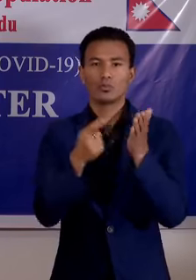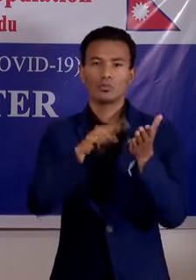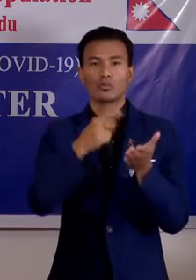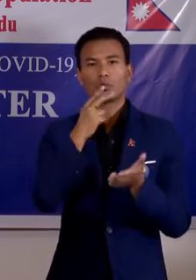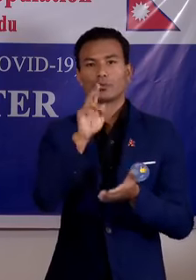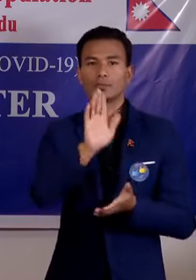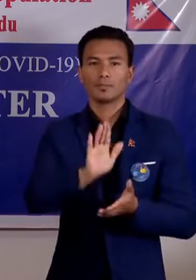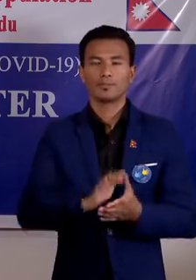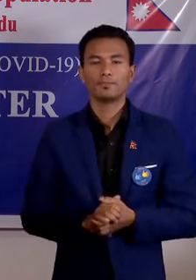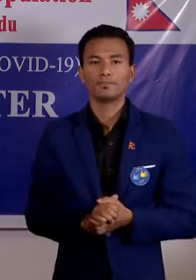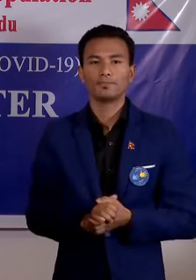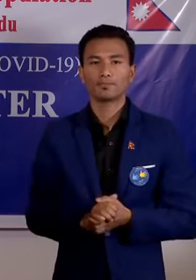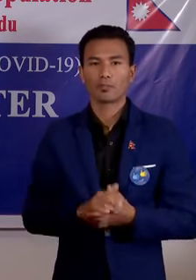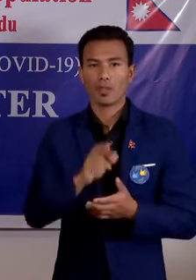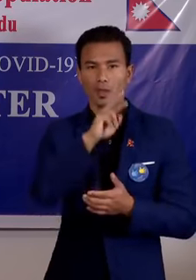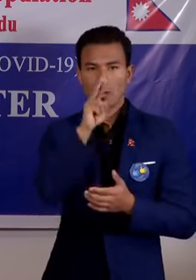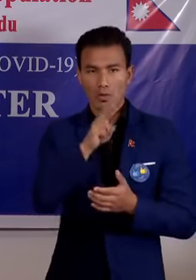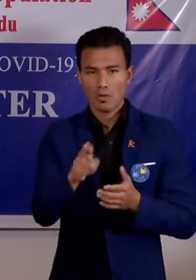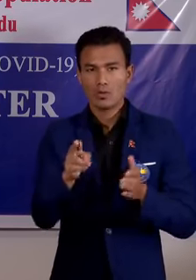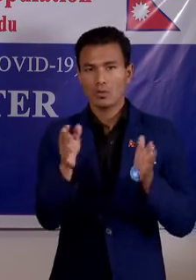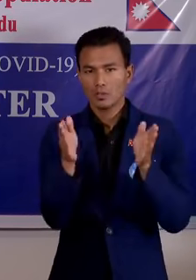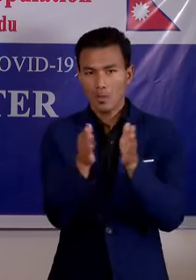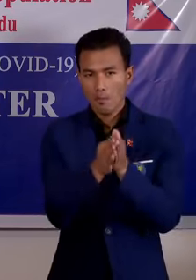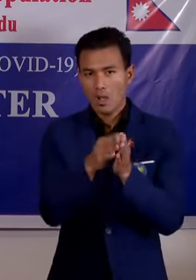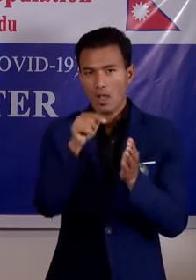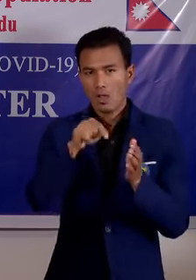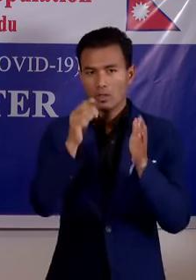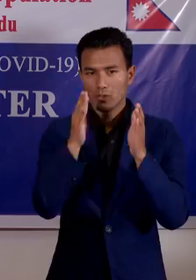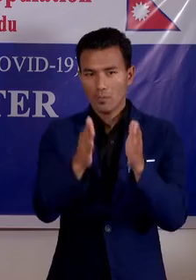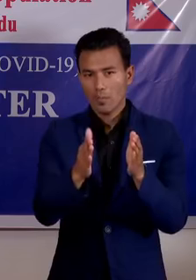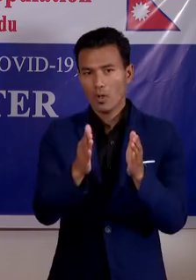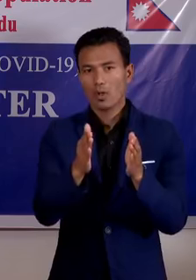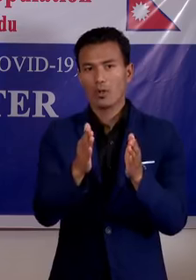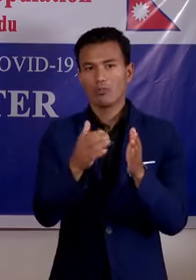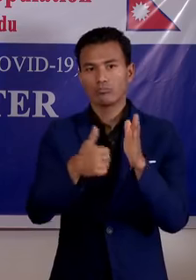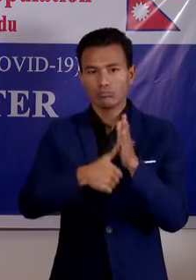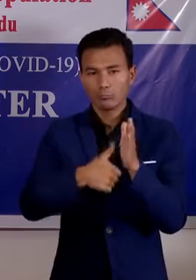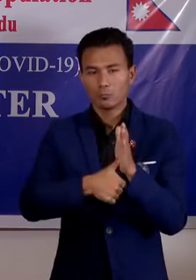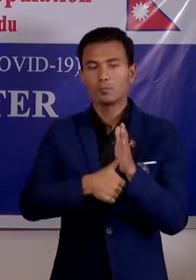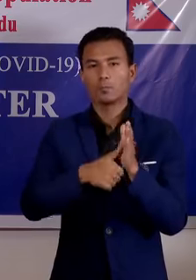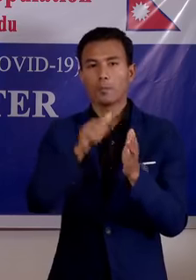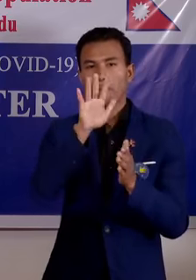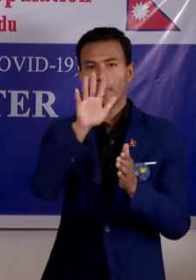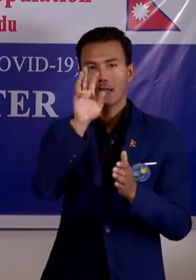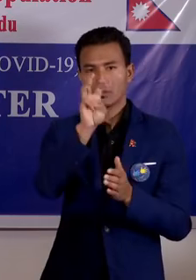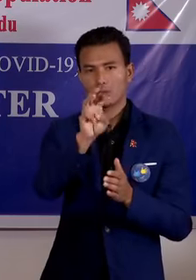भइसकेको छ र जम्मा अहिलेसम्मको परीक्षण